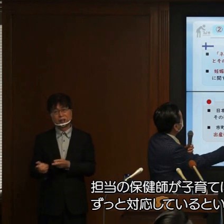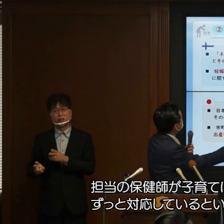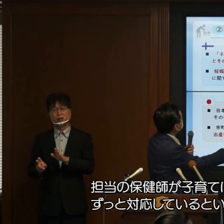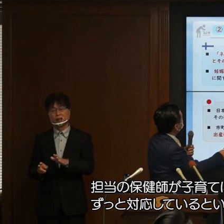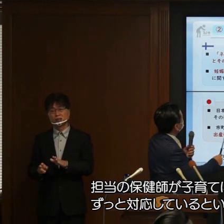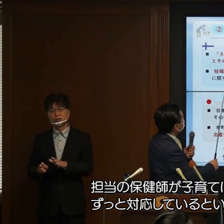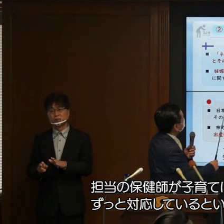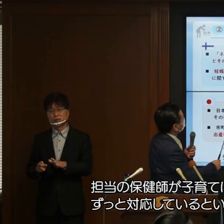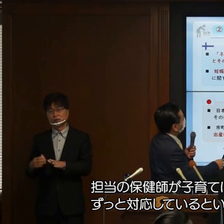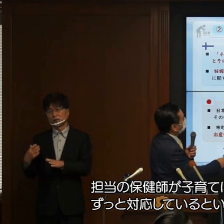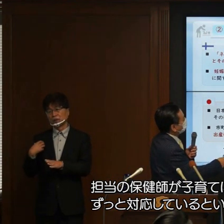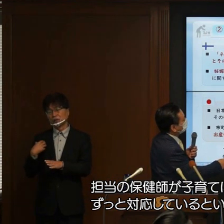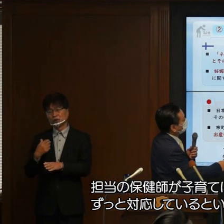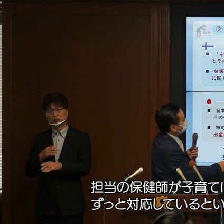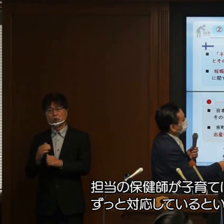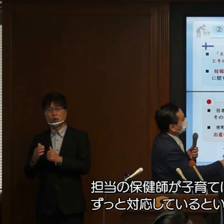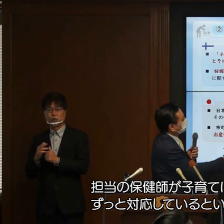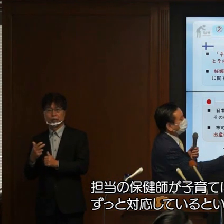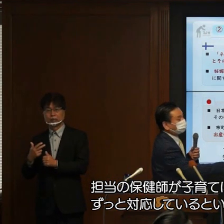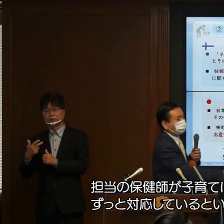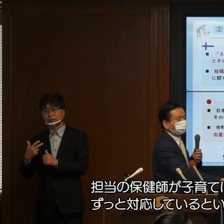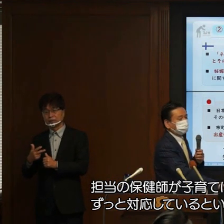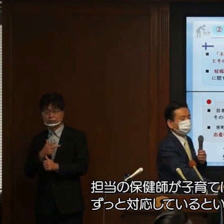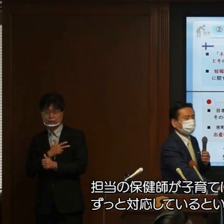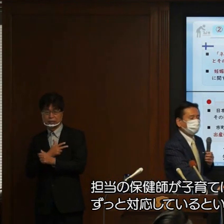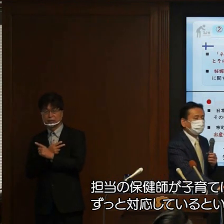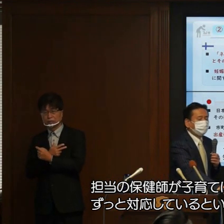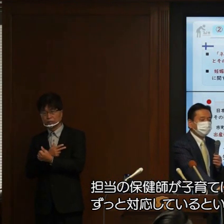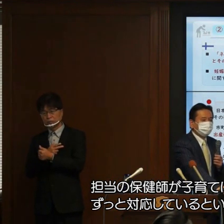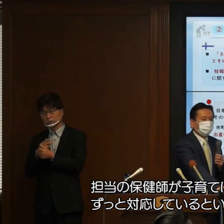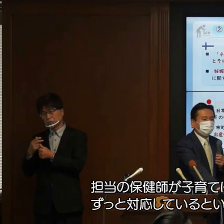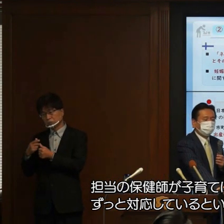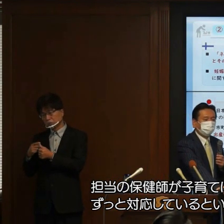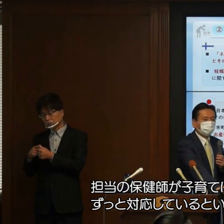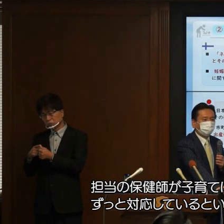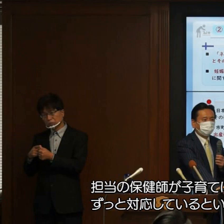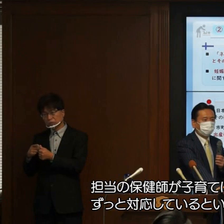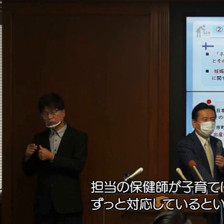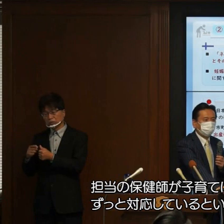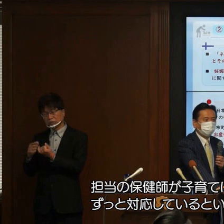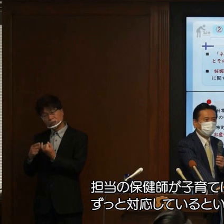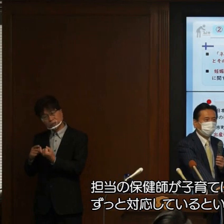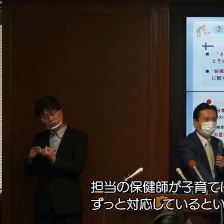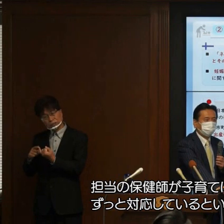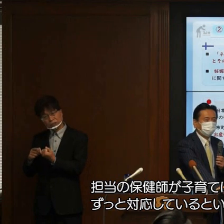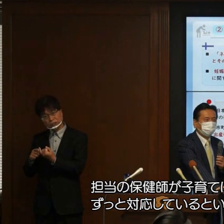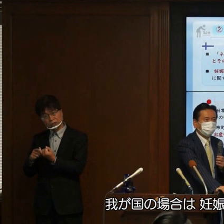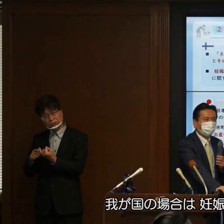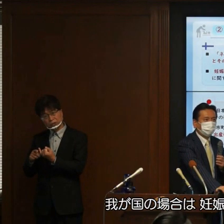担当の保健師が子育てに関する層にワンストップでずっと対応しているということで、